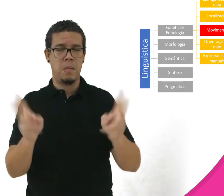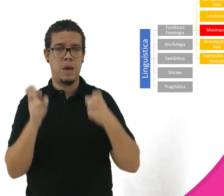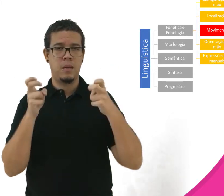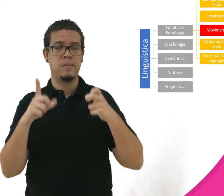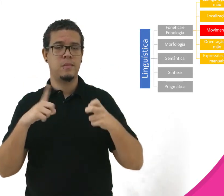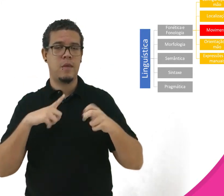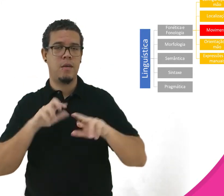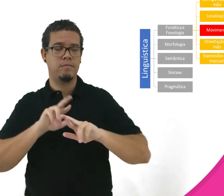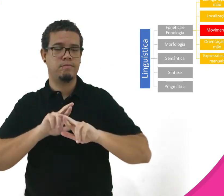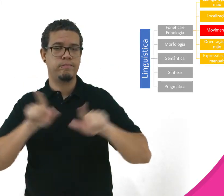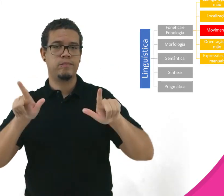Movimento.